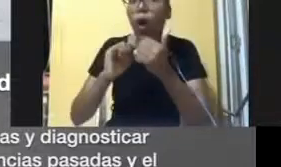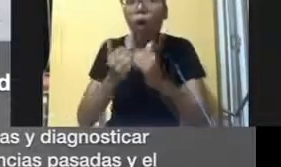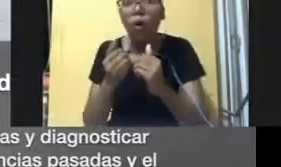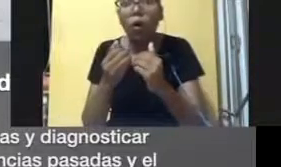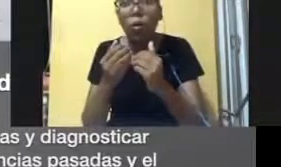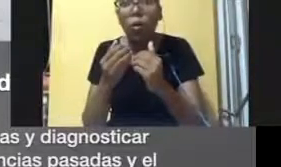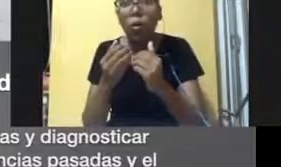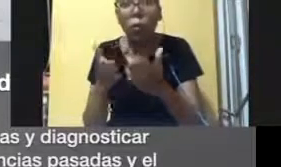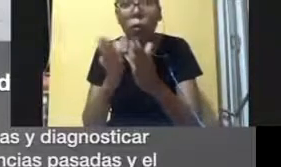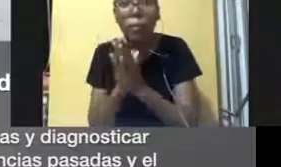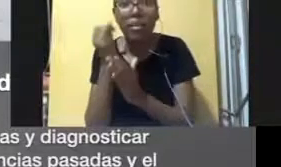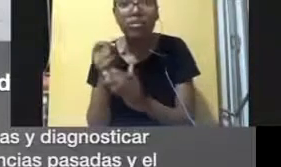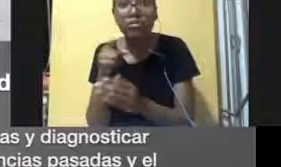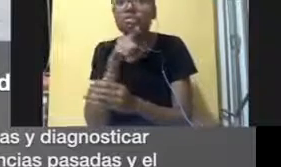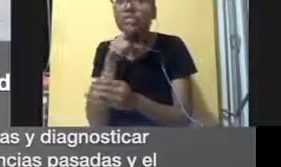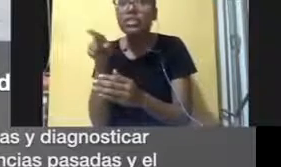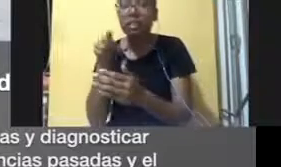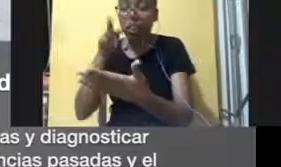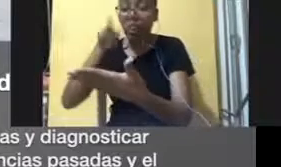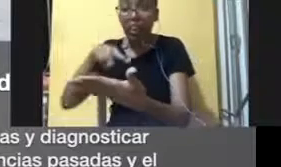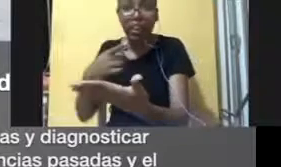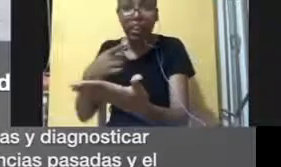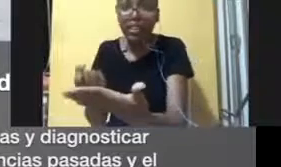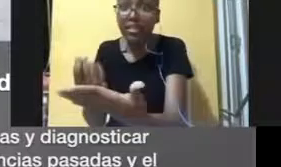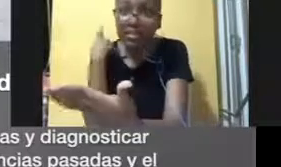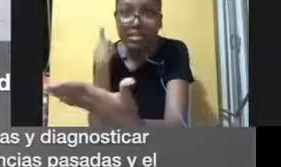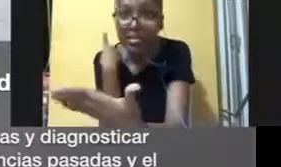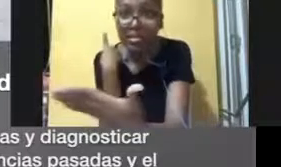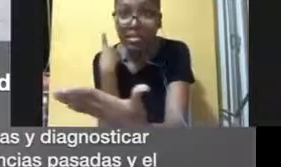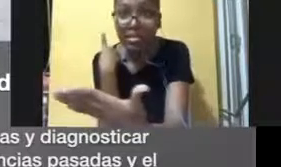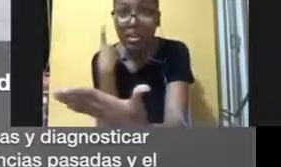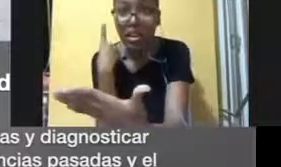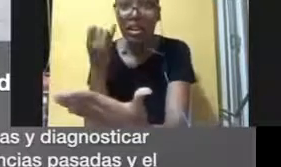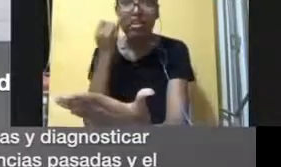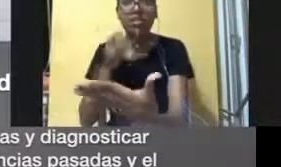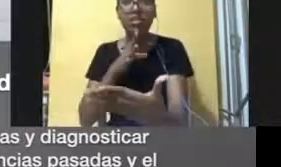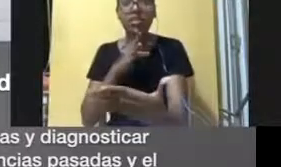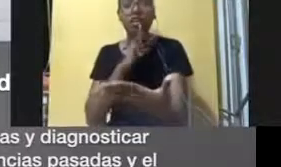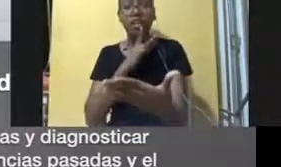ni siquiera leer el menú? No, si no puede hablar con el mesero,